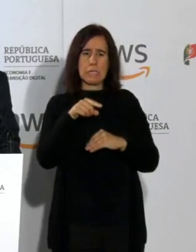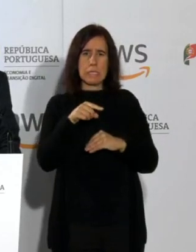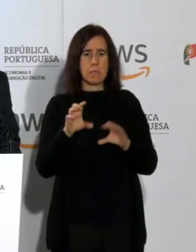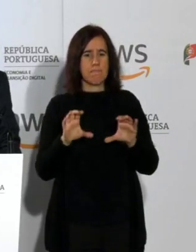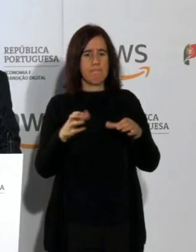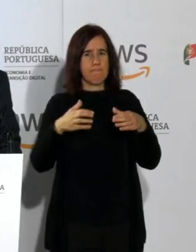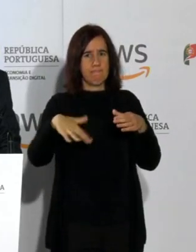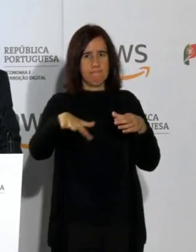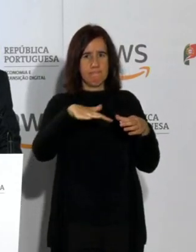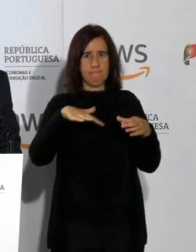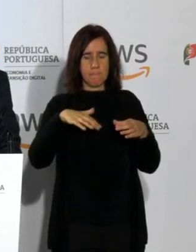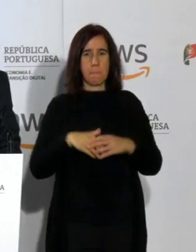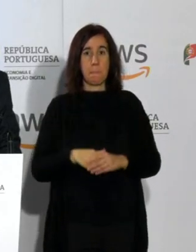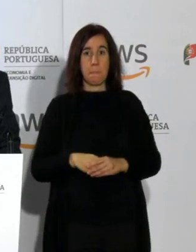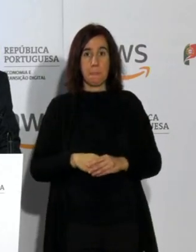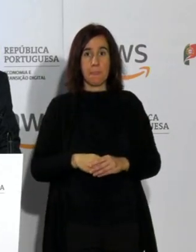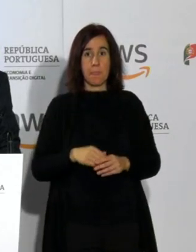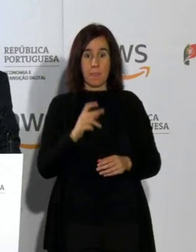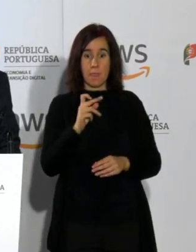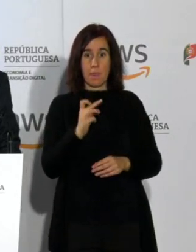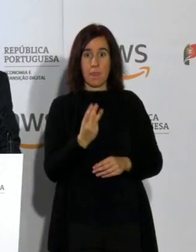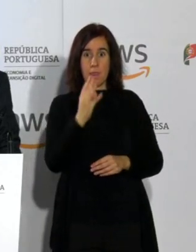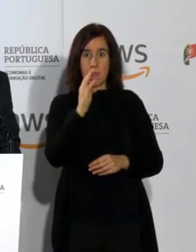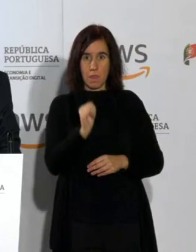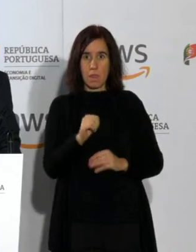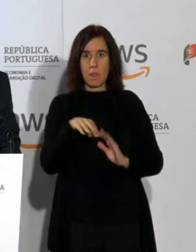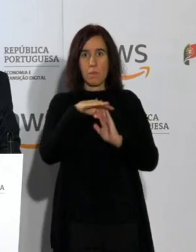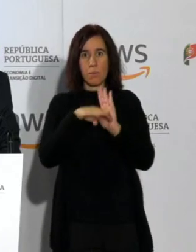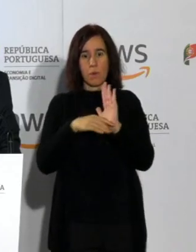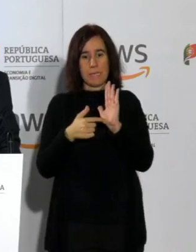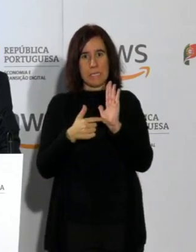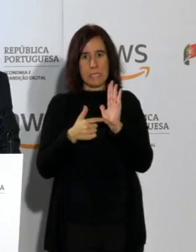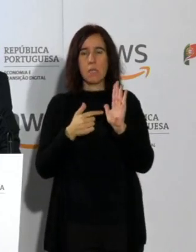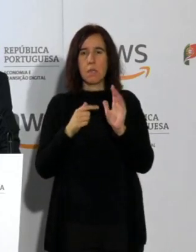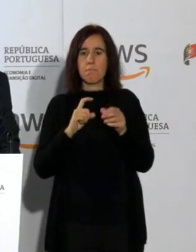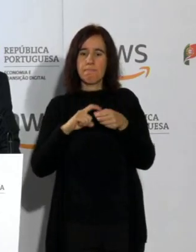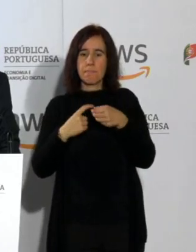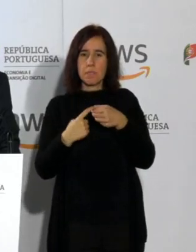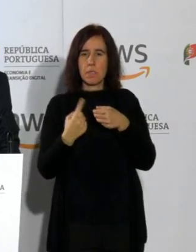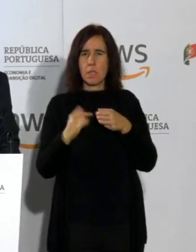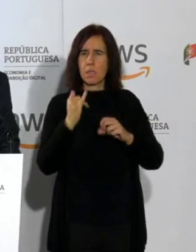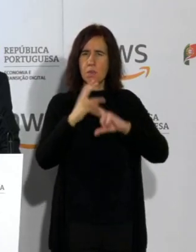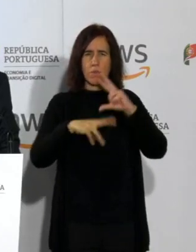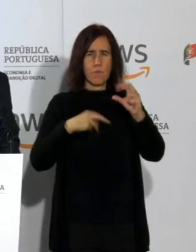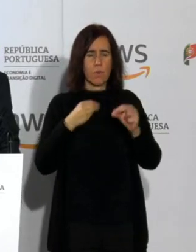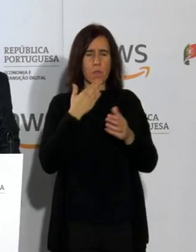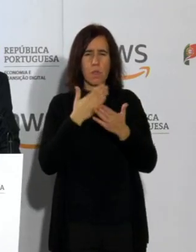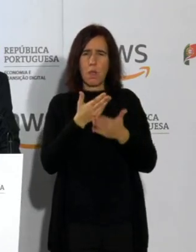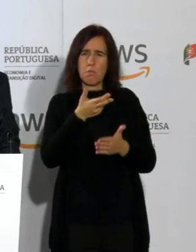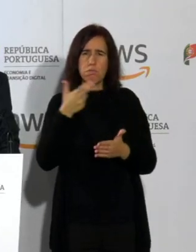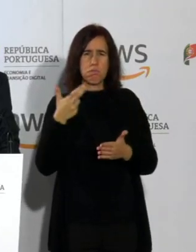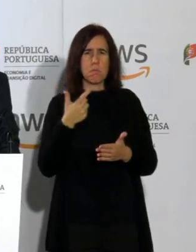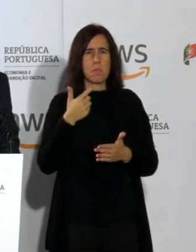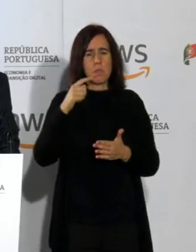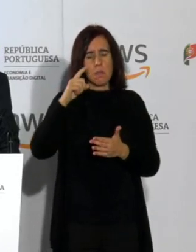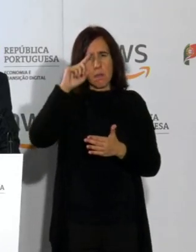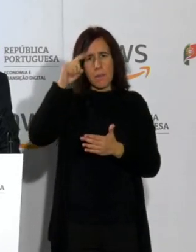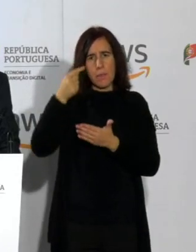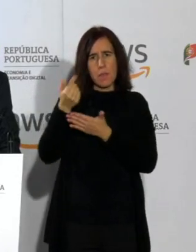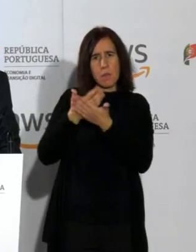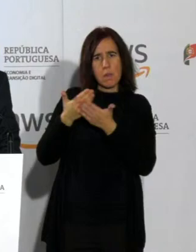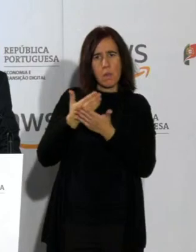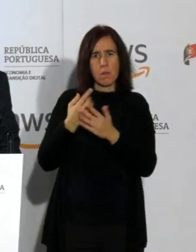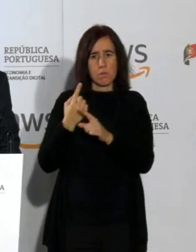comunidade. A Amazon Web Services, através do seu programa Activate, mantém parcerias com incubadoras, aceleradoras, business angels e fundos de capital de